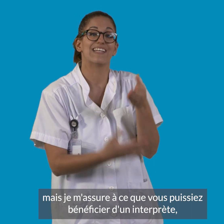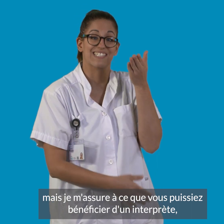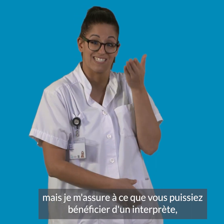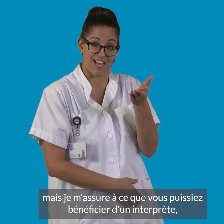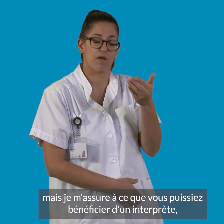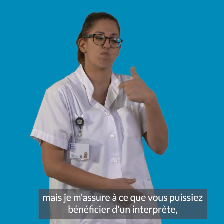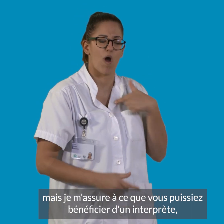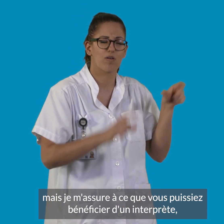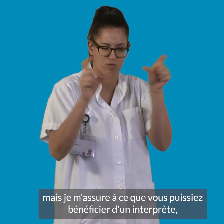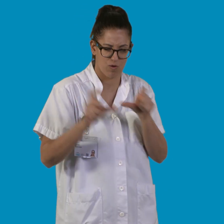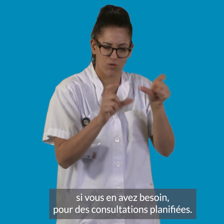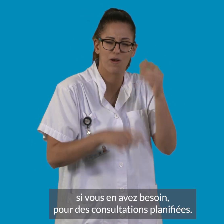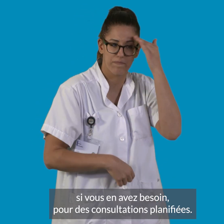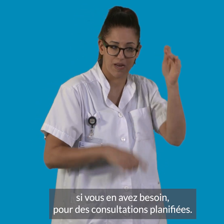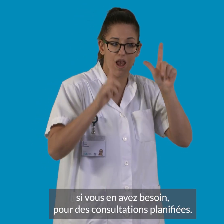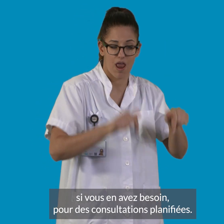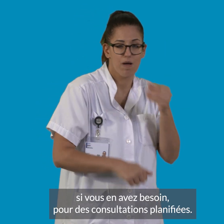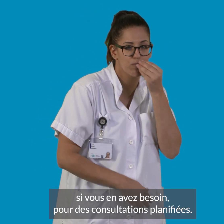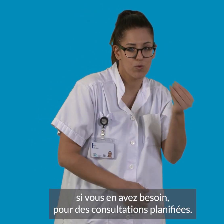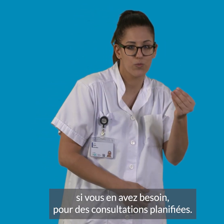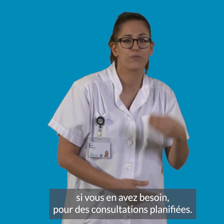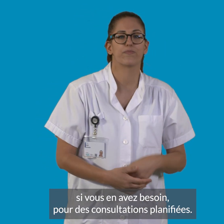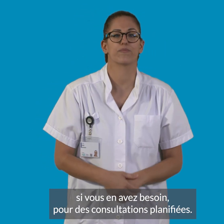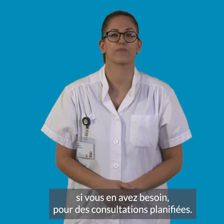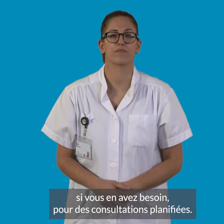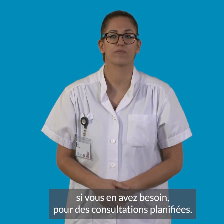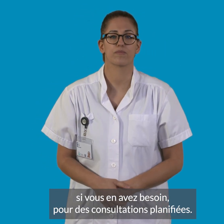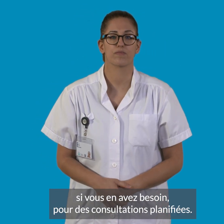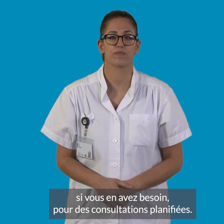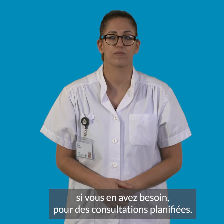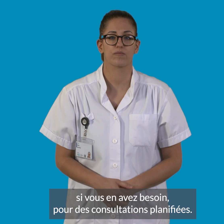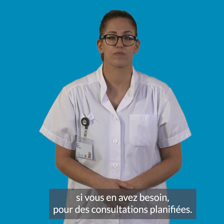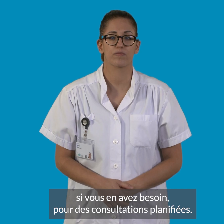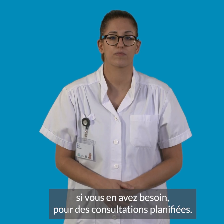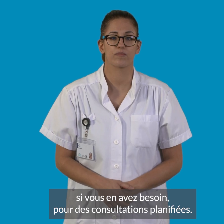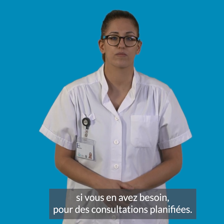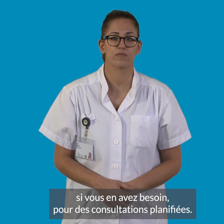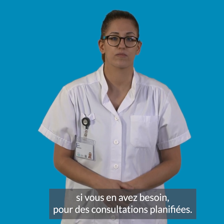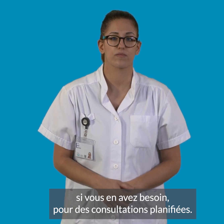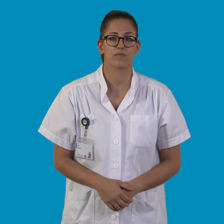bénéficier d'un interprète si vous en avez besoin pour des consultations planifiées.